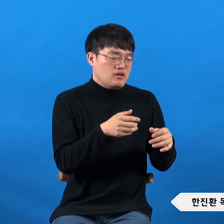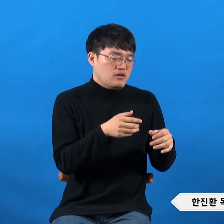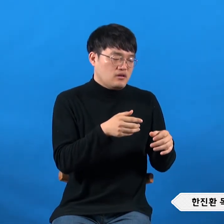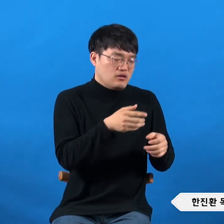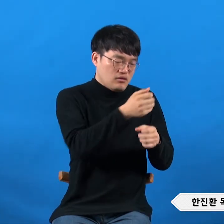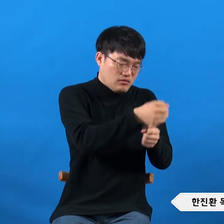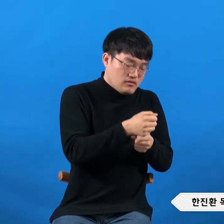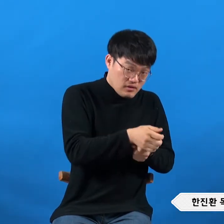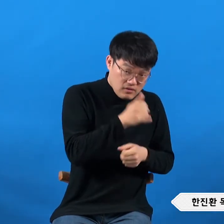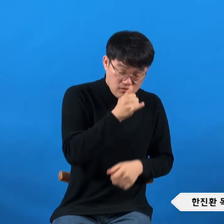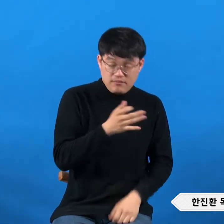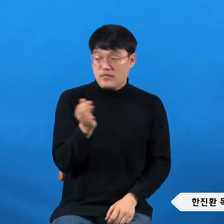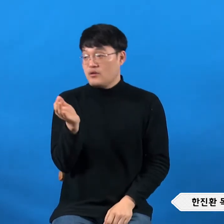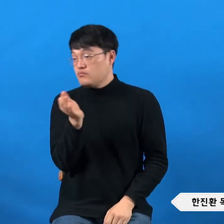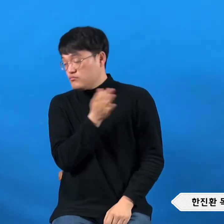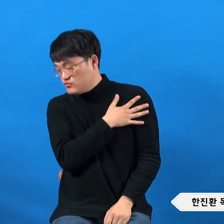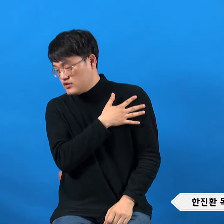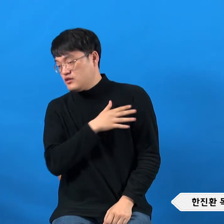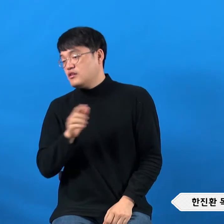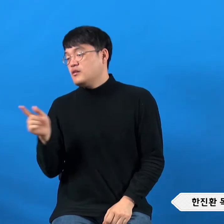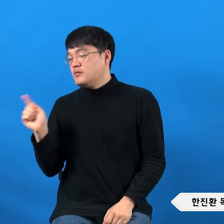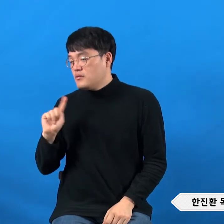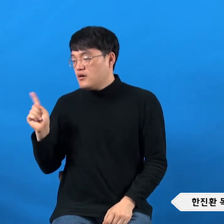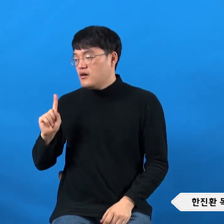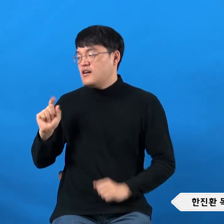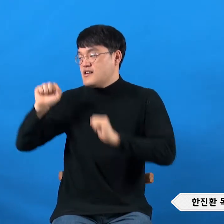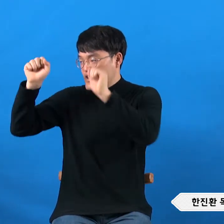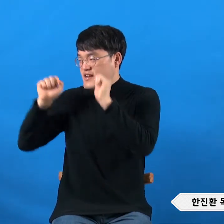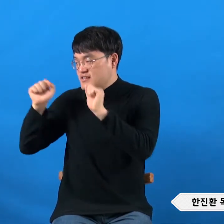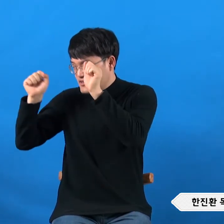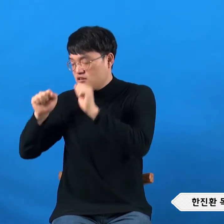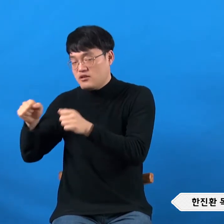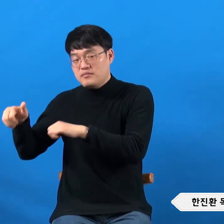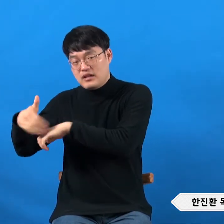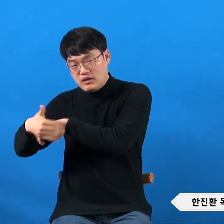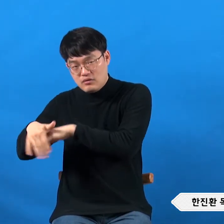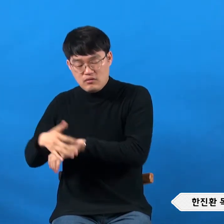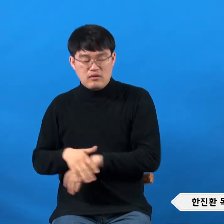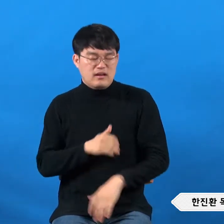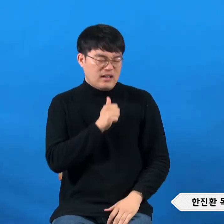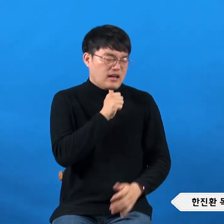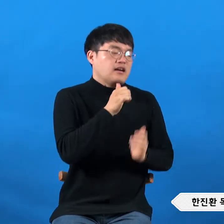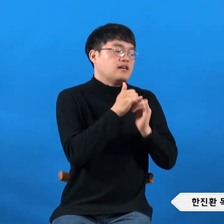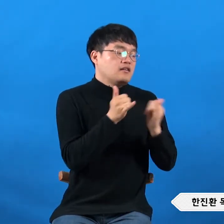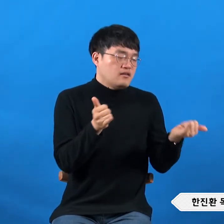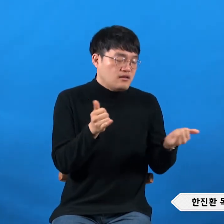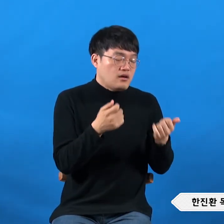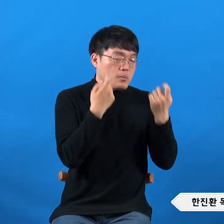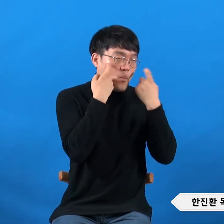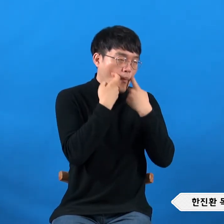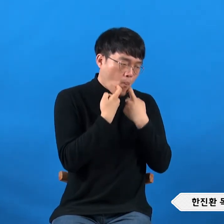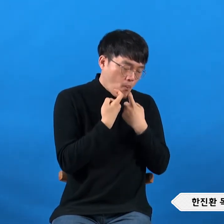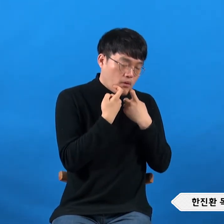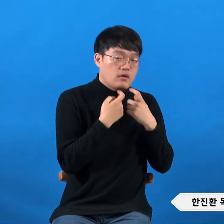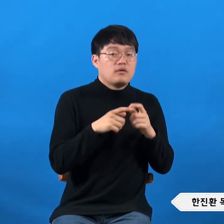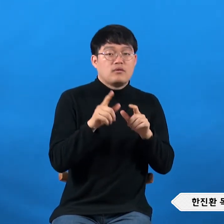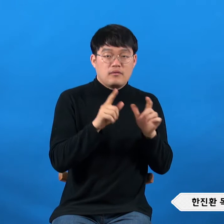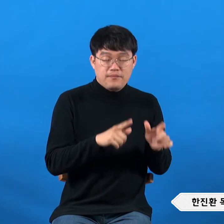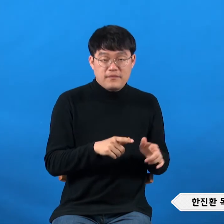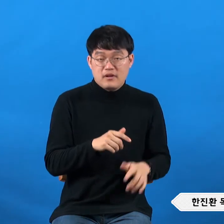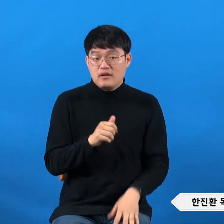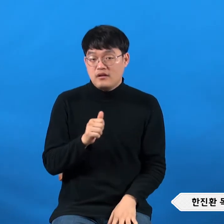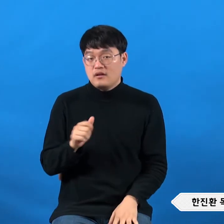부자는 헬스클럽에 다니고 빈자는 헬스칸 얼굴로 다닌다. 부자는 벤츠를 타고 빈자는